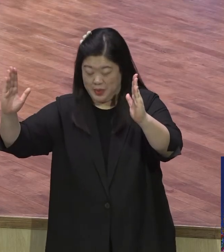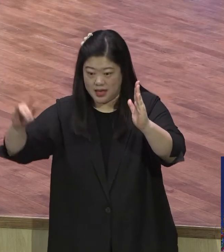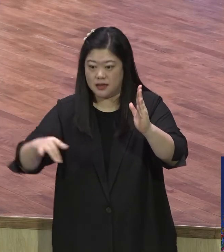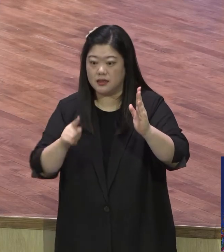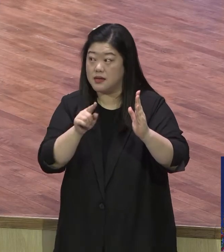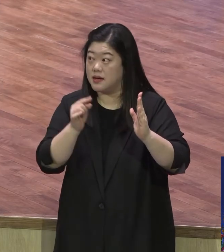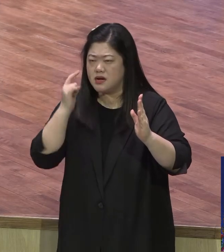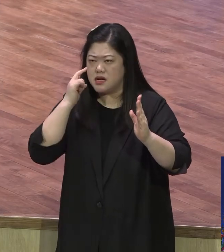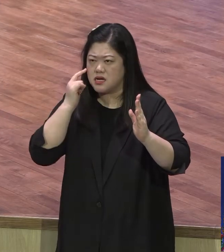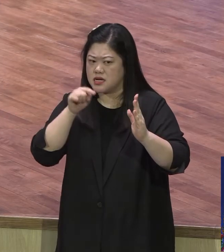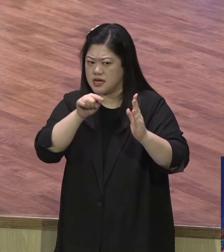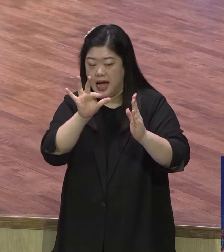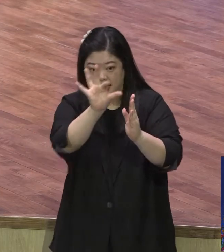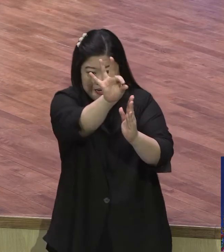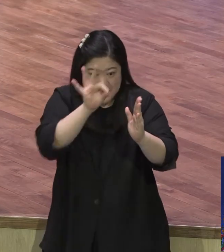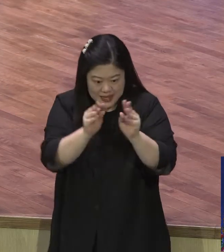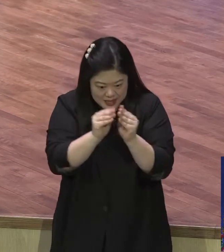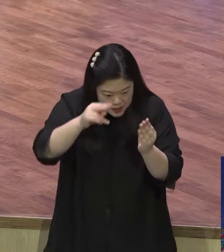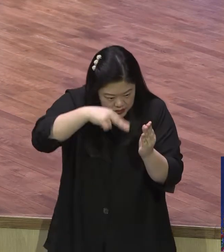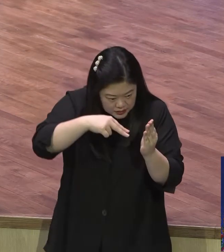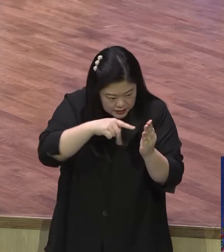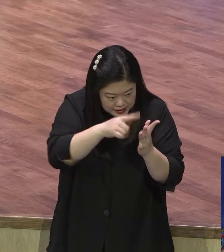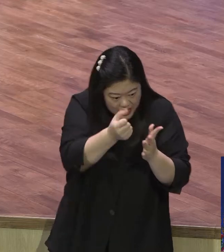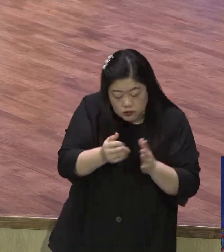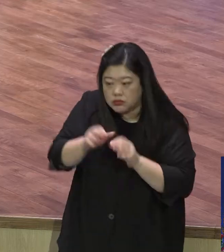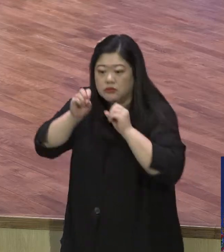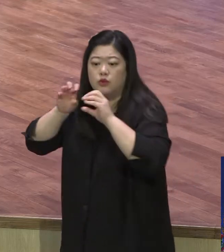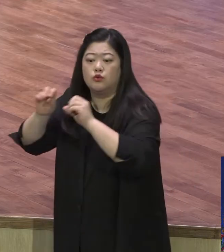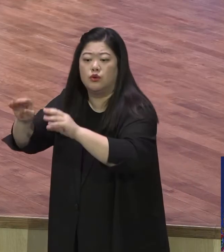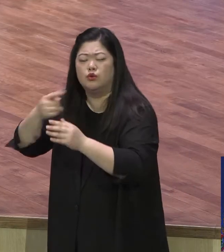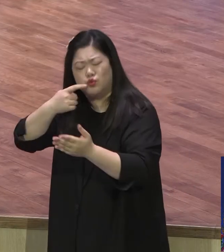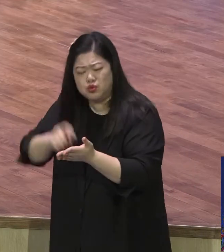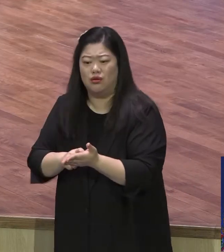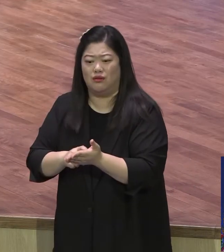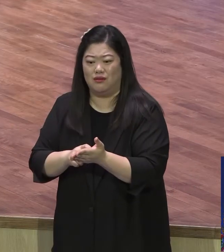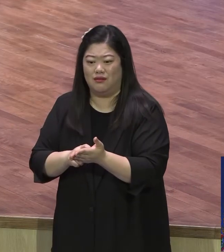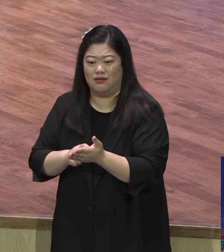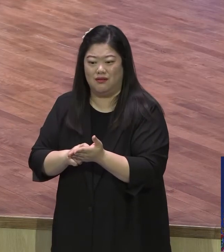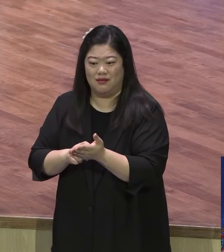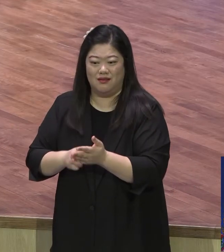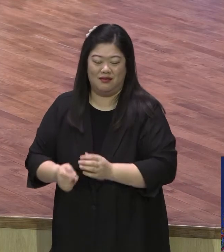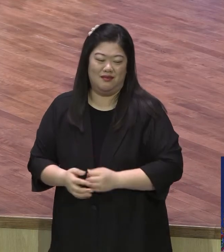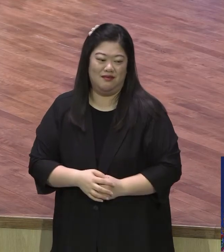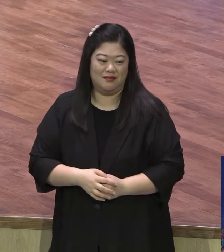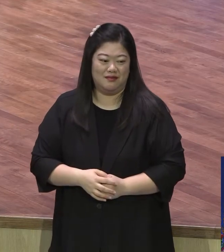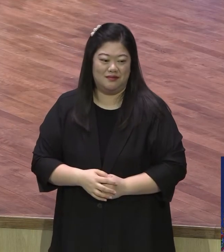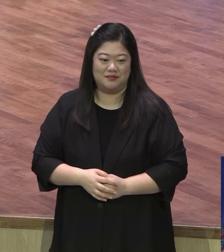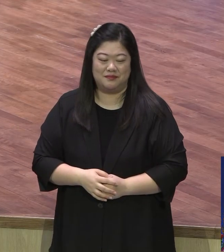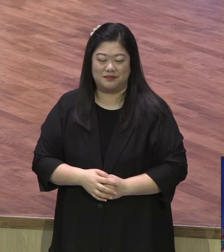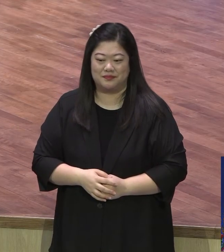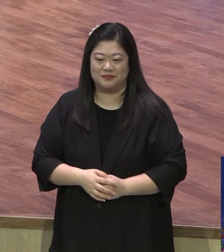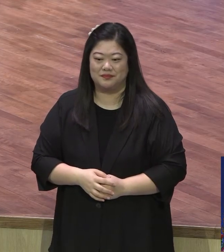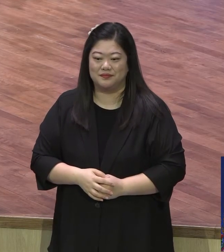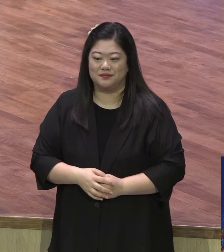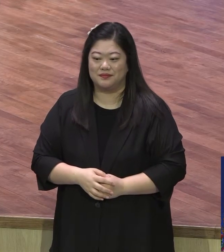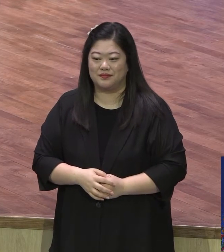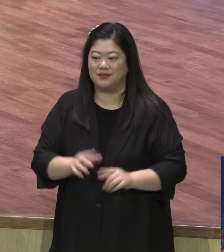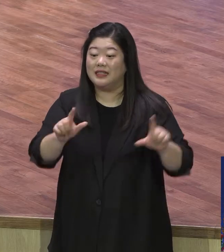우리 영계 모든 성도들 237 선교 비전을 품어라 이런 말씀이요 그리고 삶의 현장에서 먼저